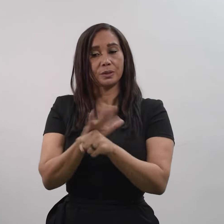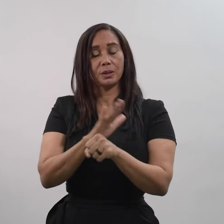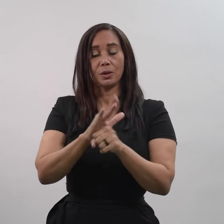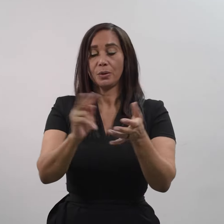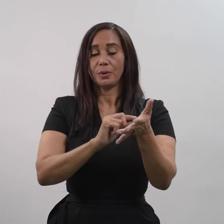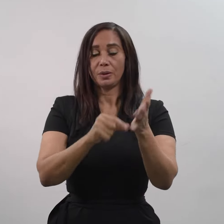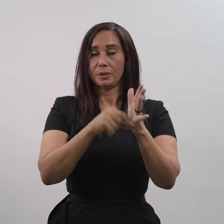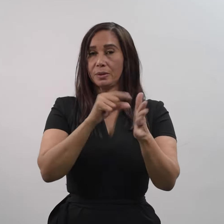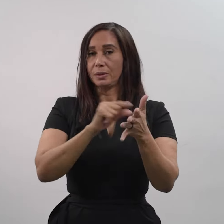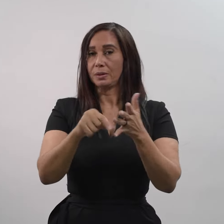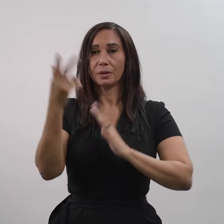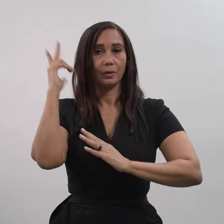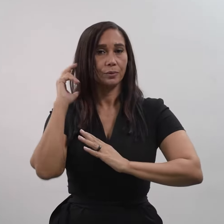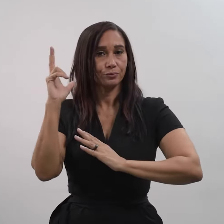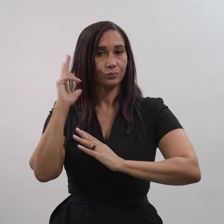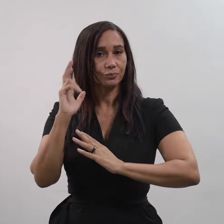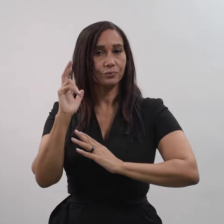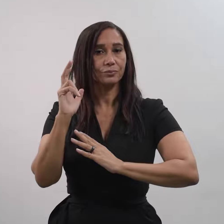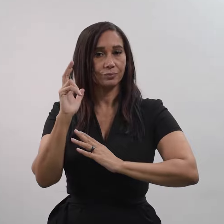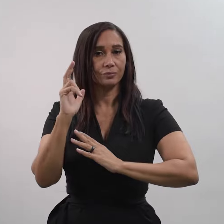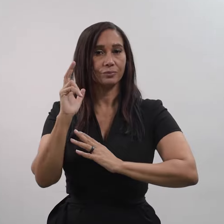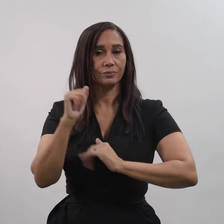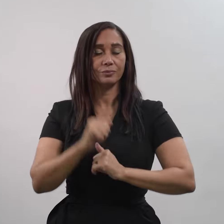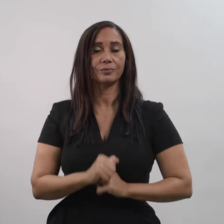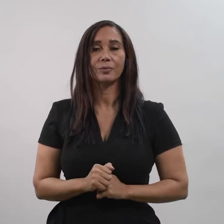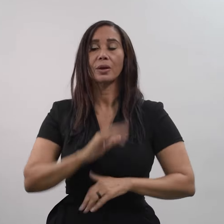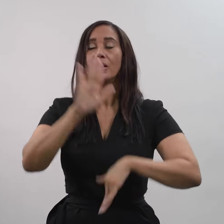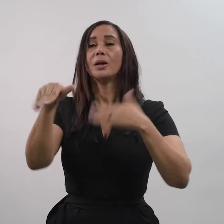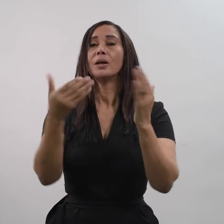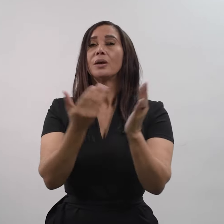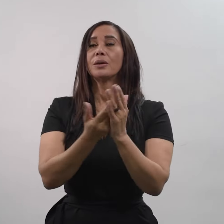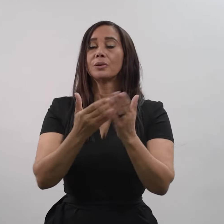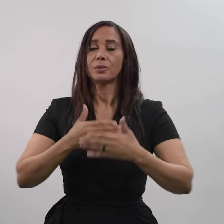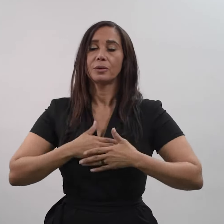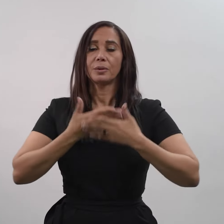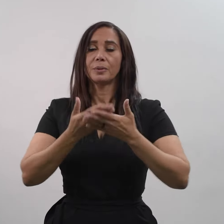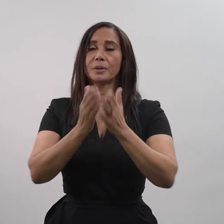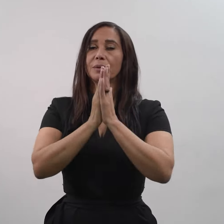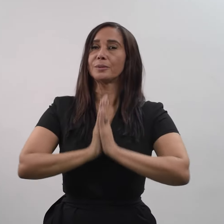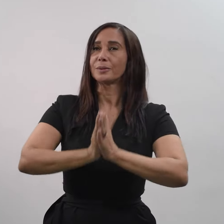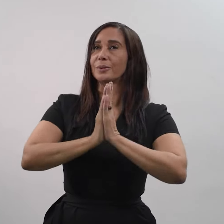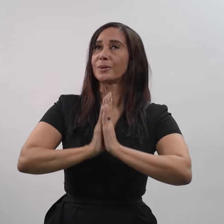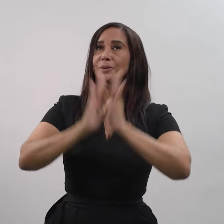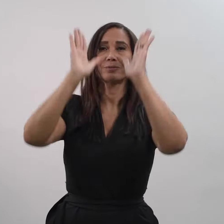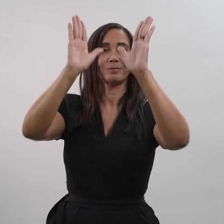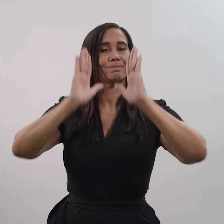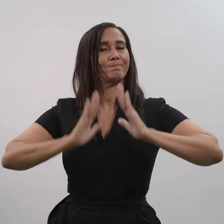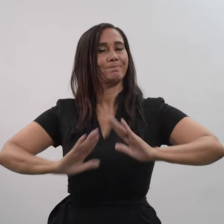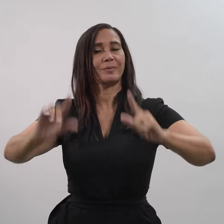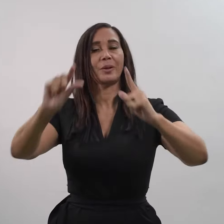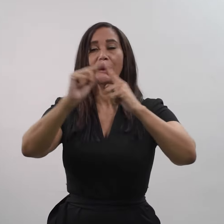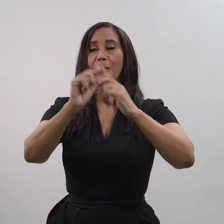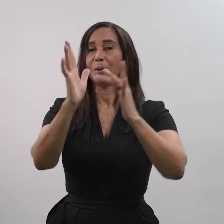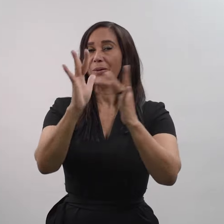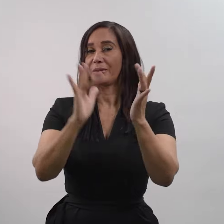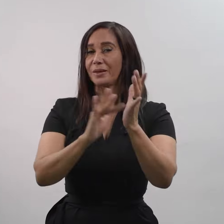que acaban de oír. Y todos le expresaban su aprobación y se admiraban de las palabras de gracia que salían de sus